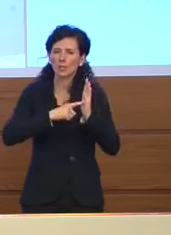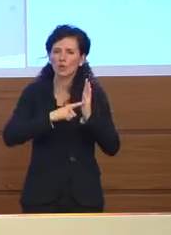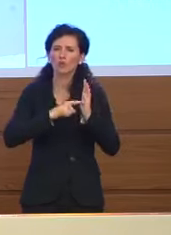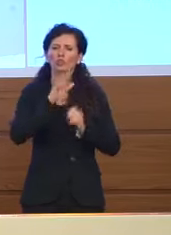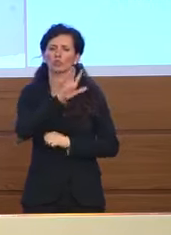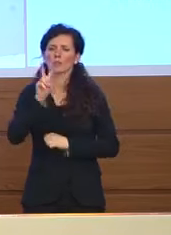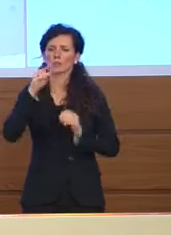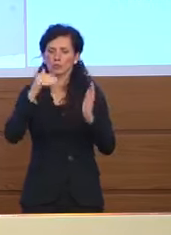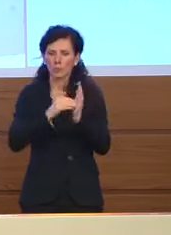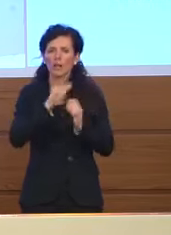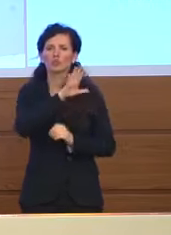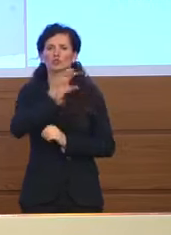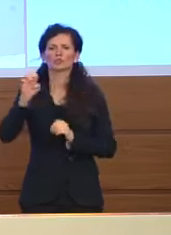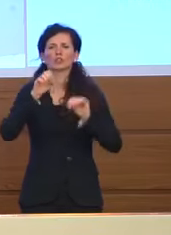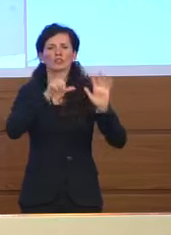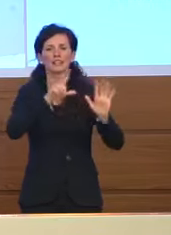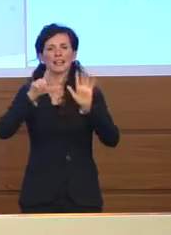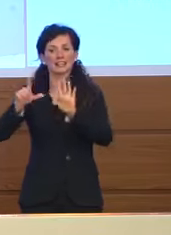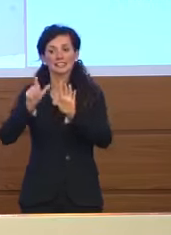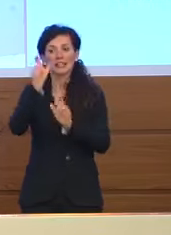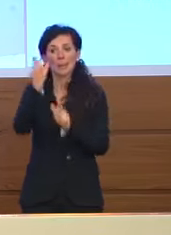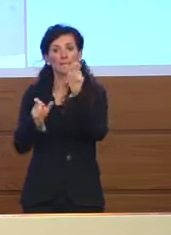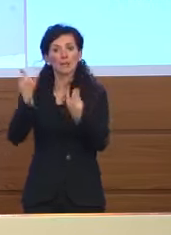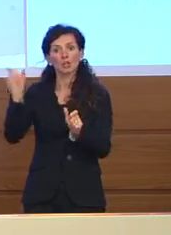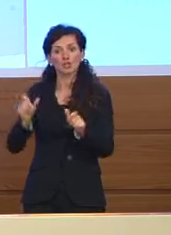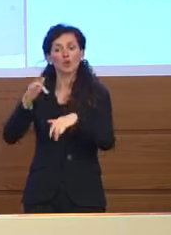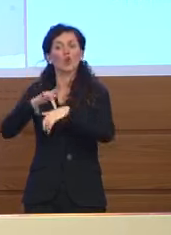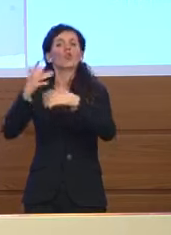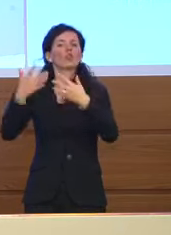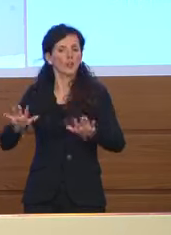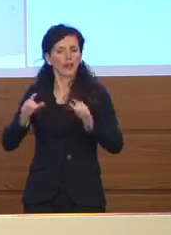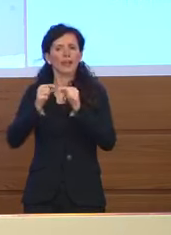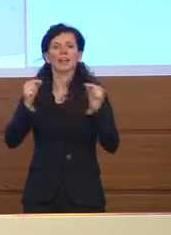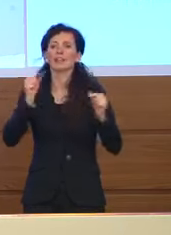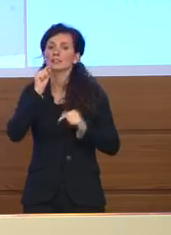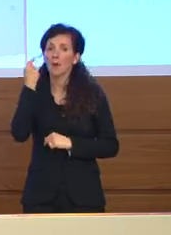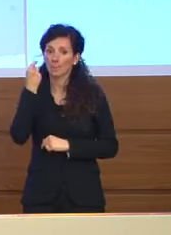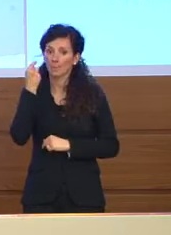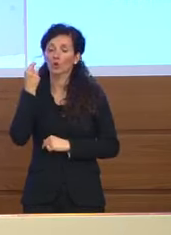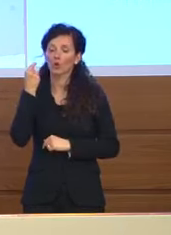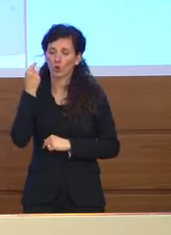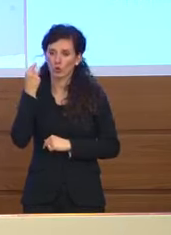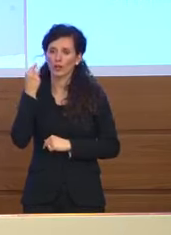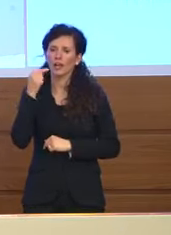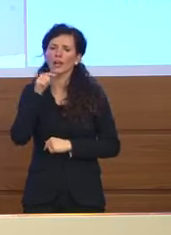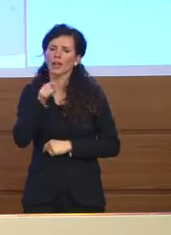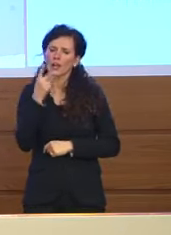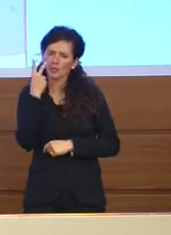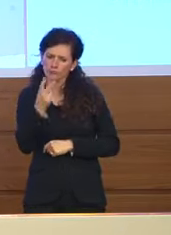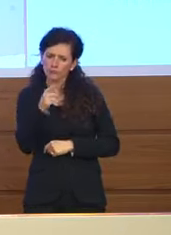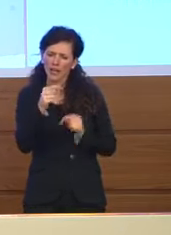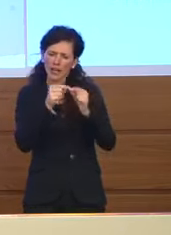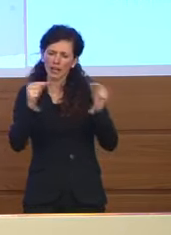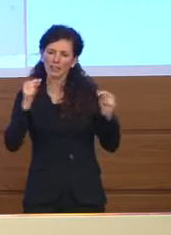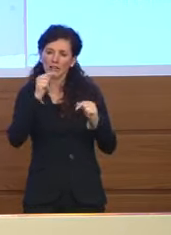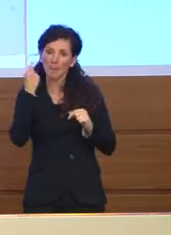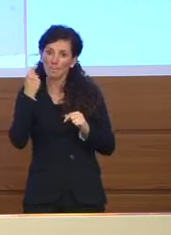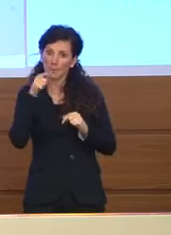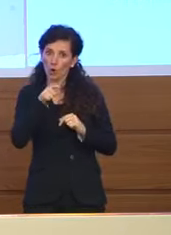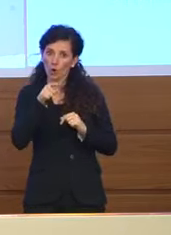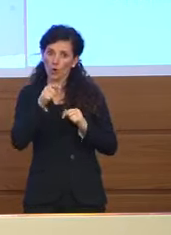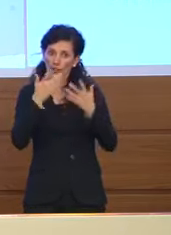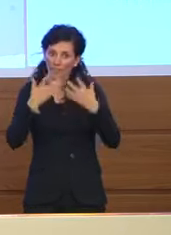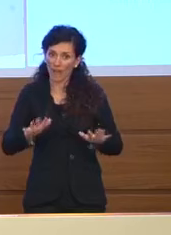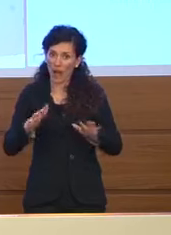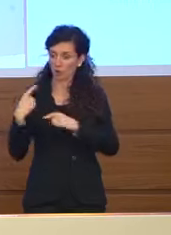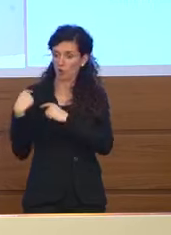52.577 persone sottoposte a tampone con un numero di tamponi effettuati